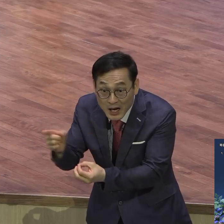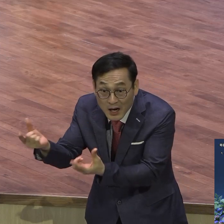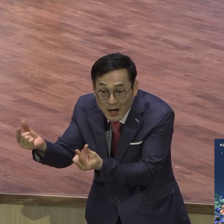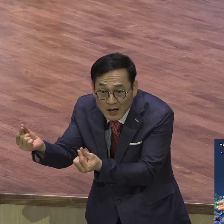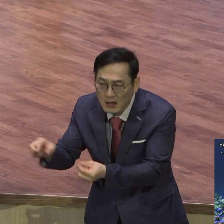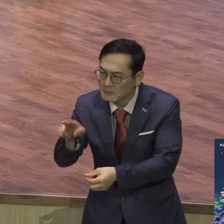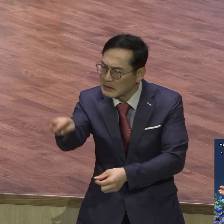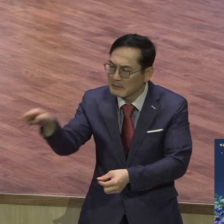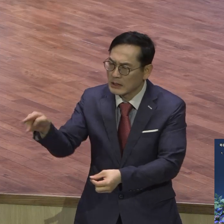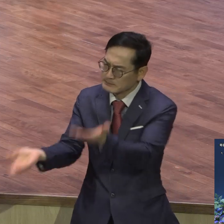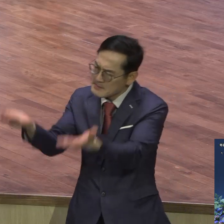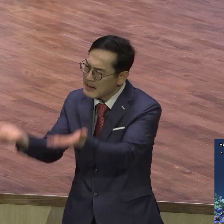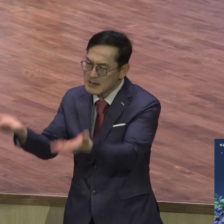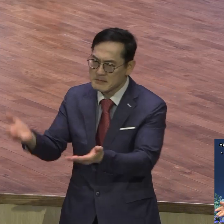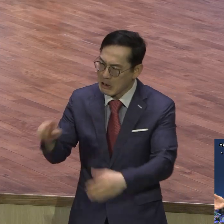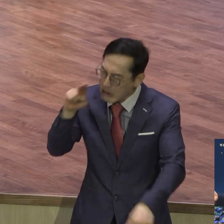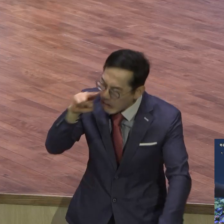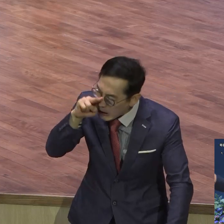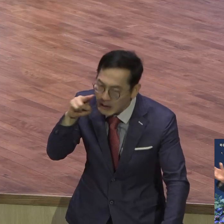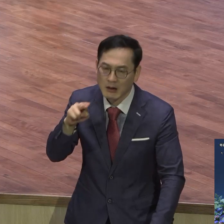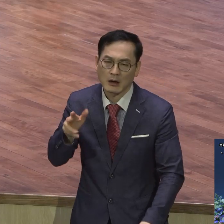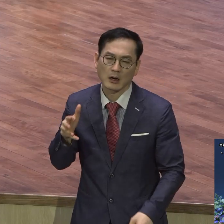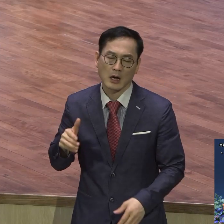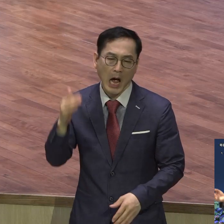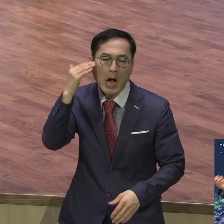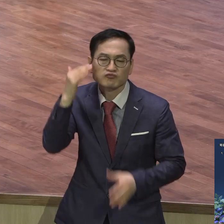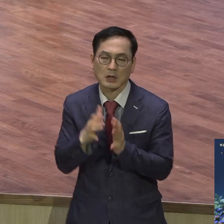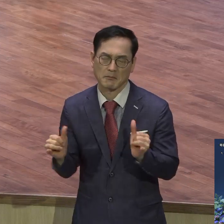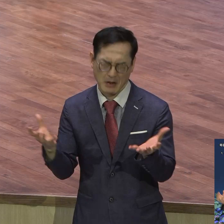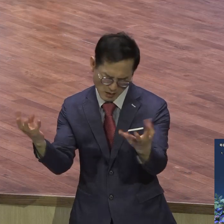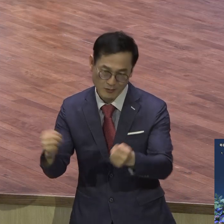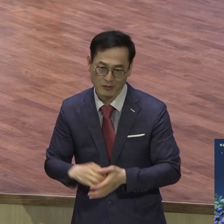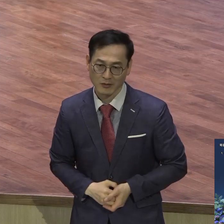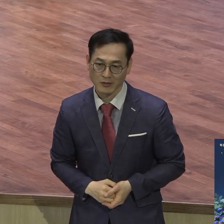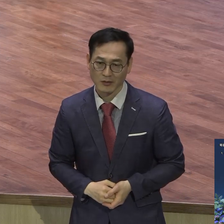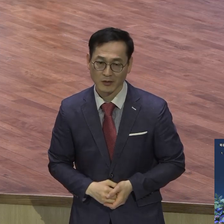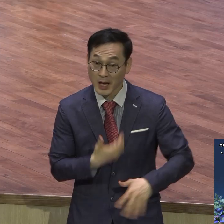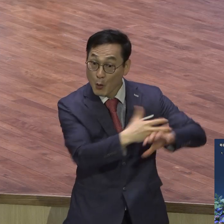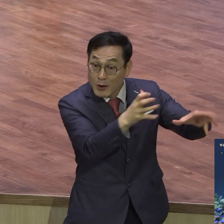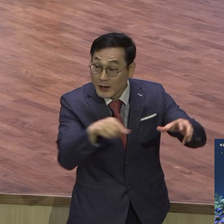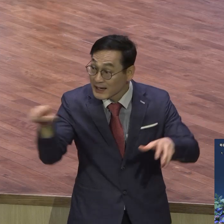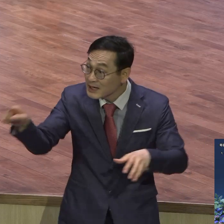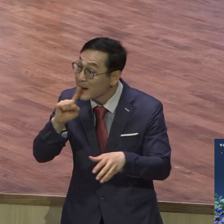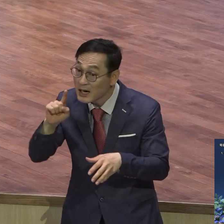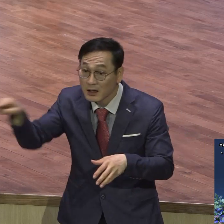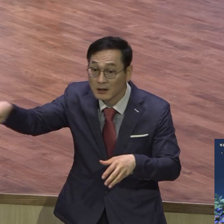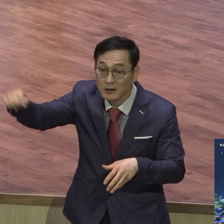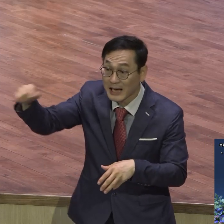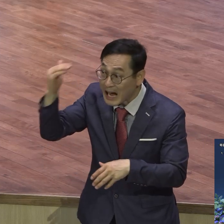다른 나라는 이런 말이 없어요 사촌이 논 사면 얼마나 좋다고 얻어먹더라도 얻어먹지